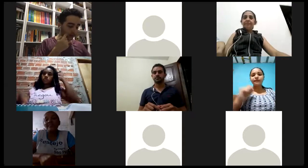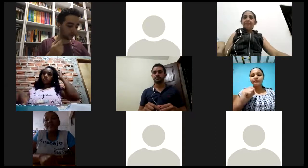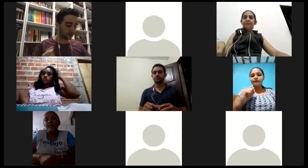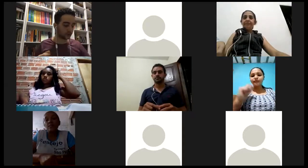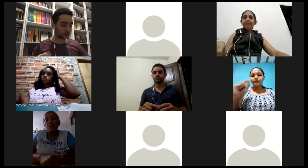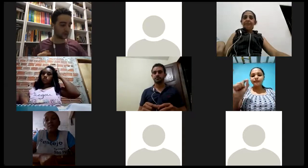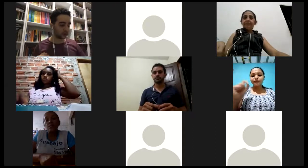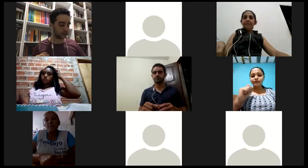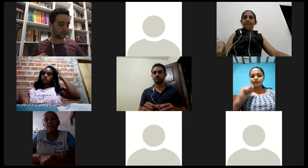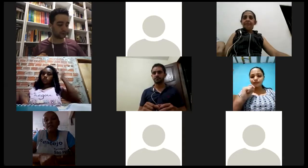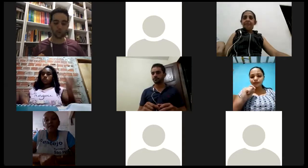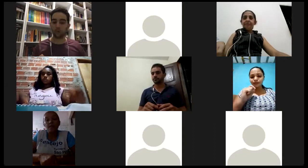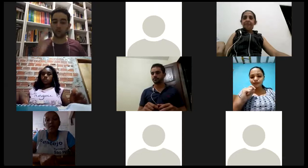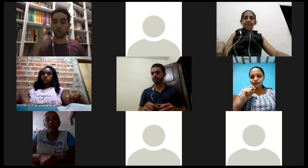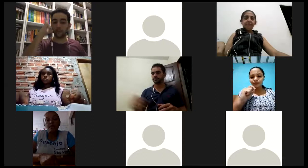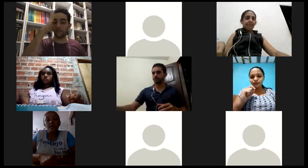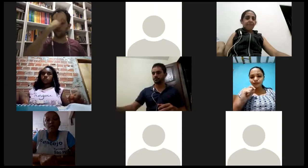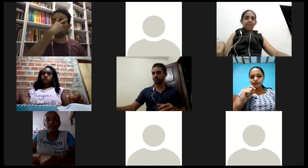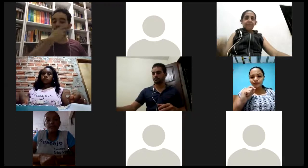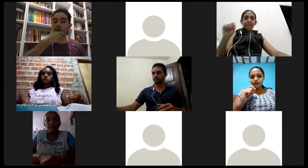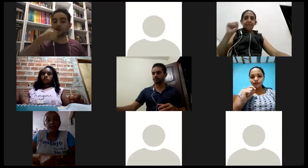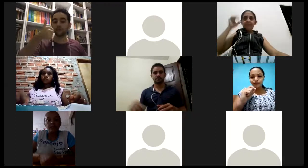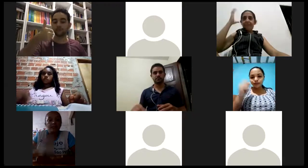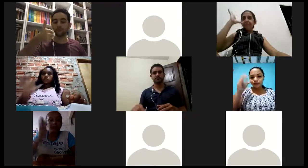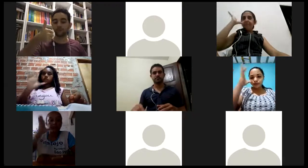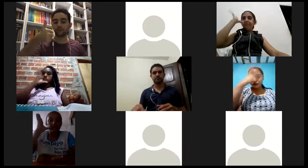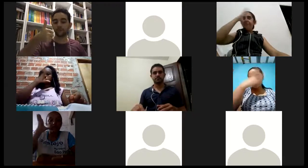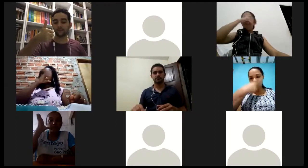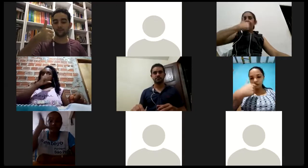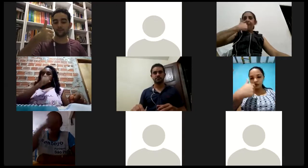E alguns adjetivos, como bonito,